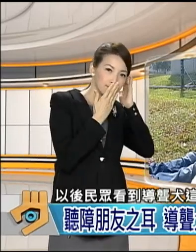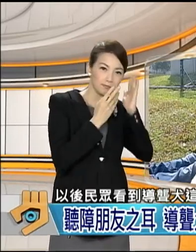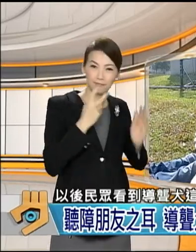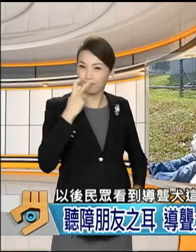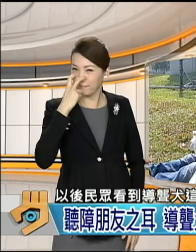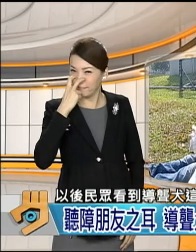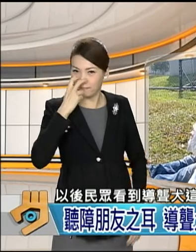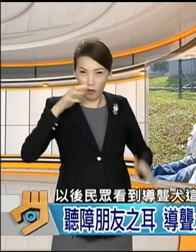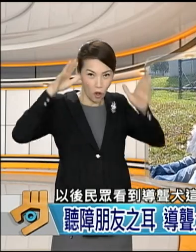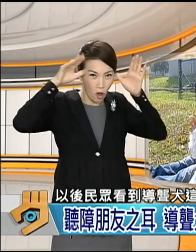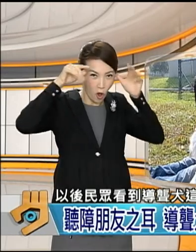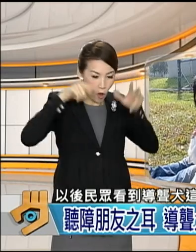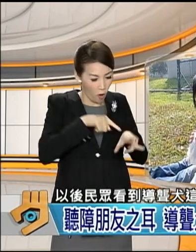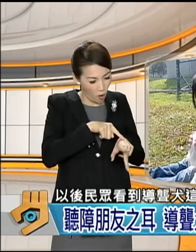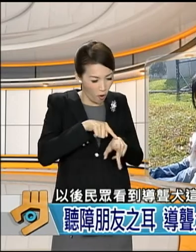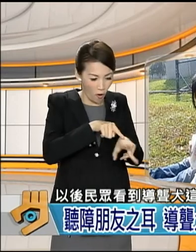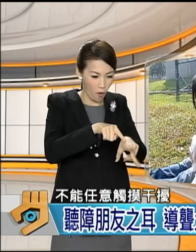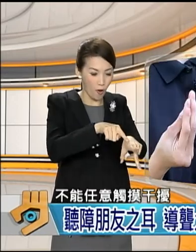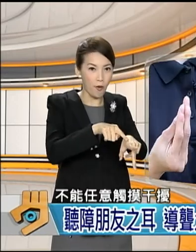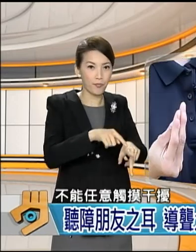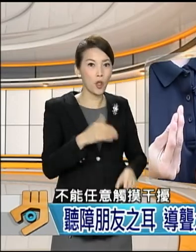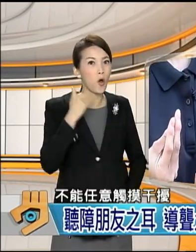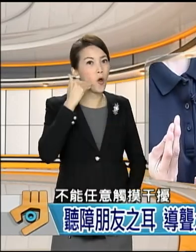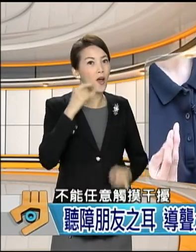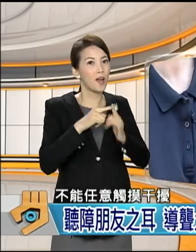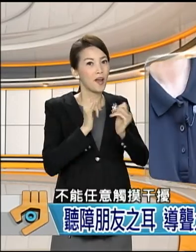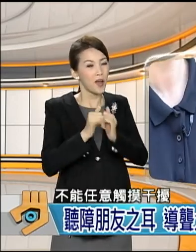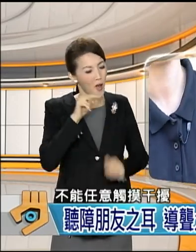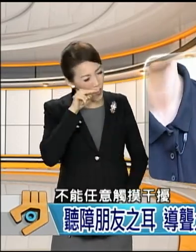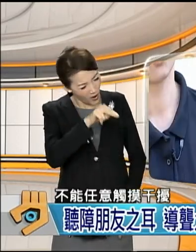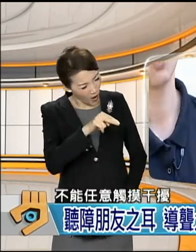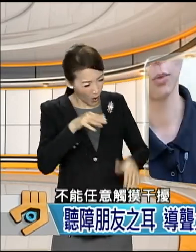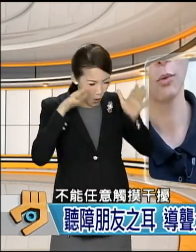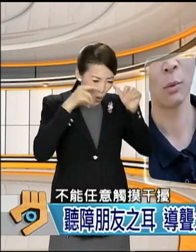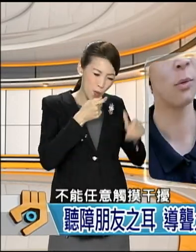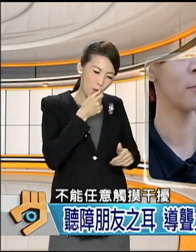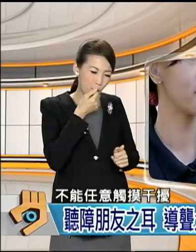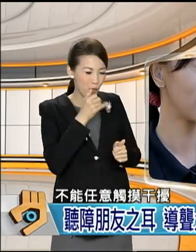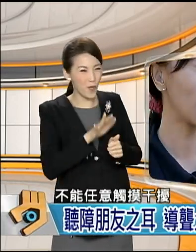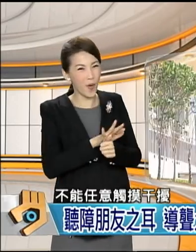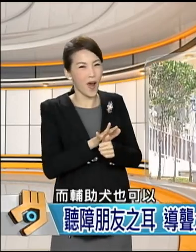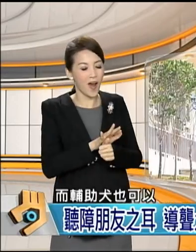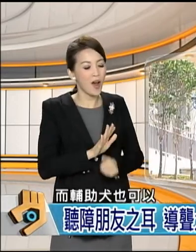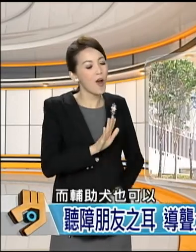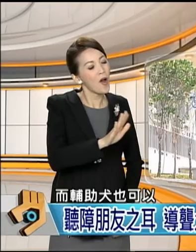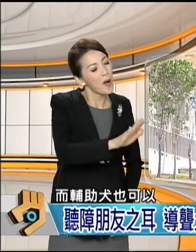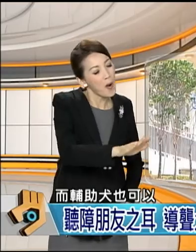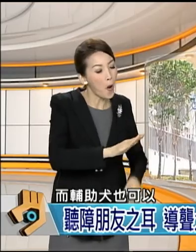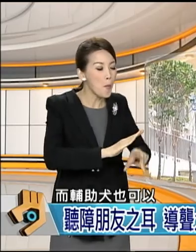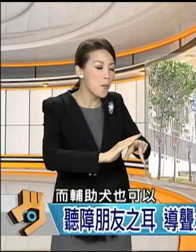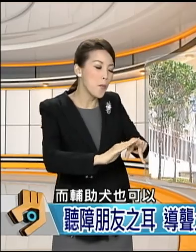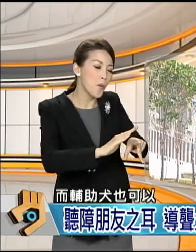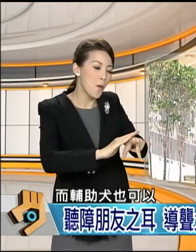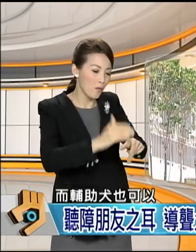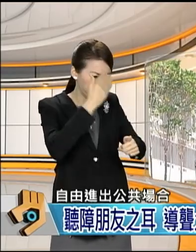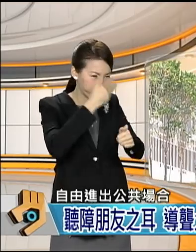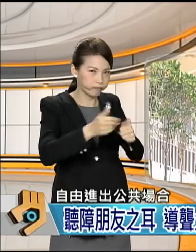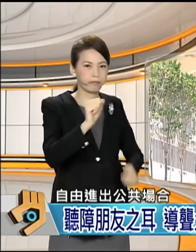到导盲犬这些辅助犬，不能够任意触摸、干扰，而辅助犬也可以自由地进